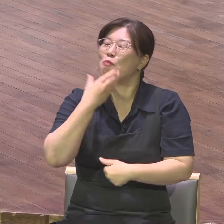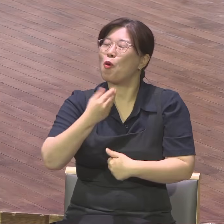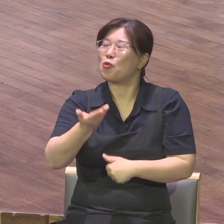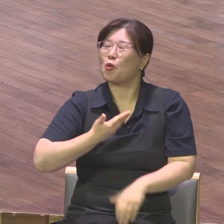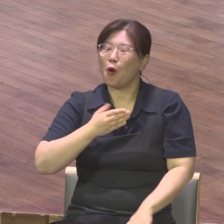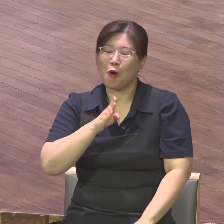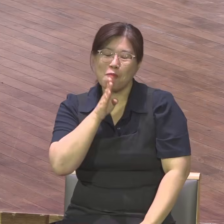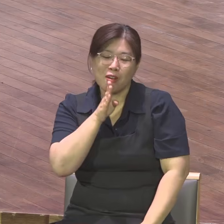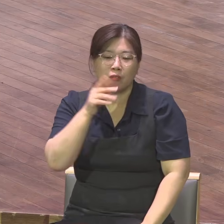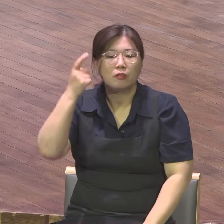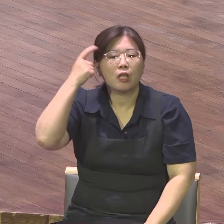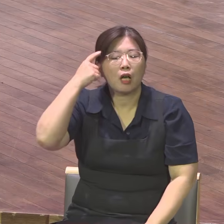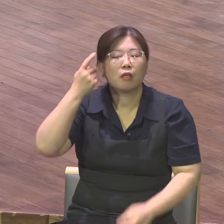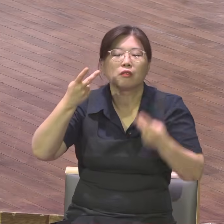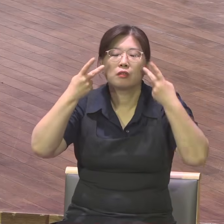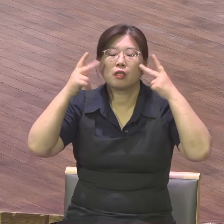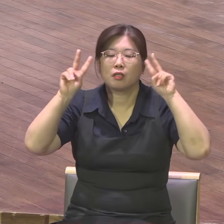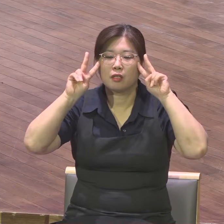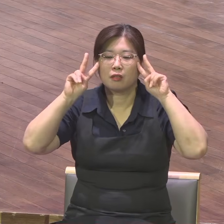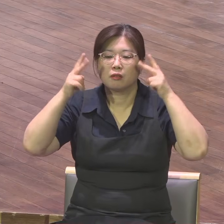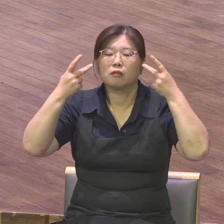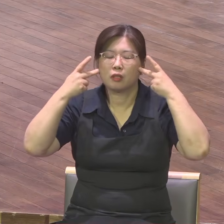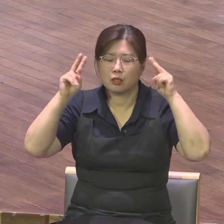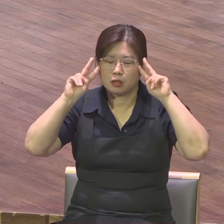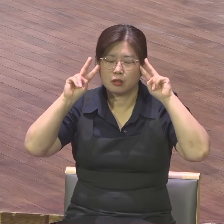건물이 중요한 것이 아니라